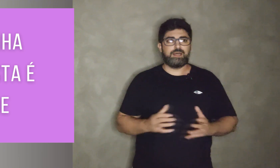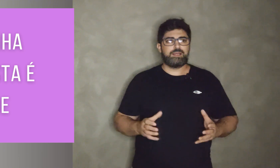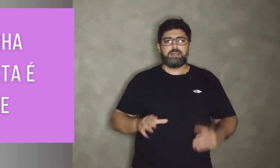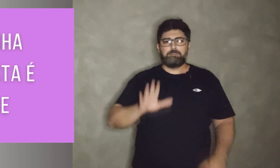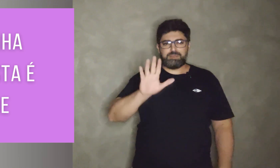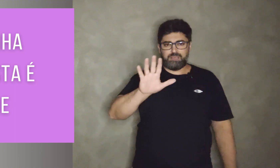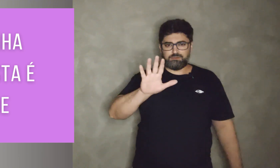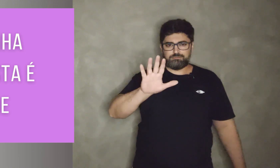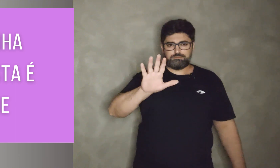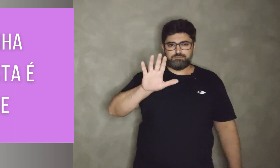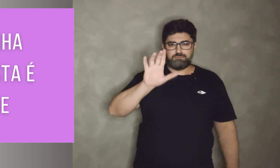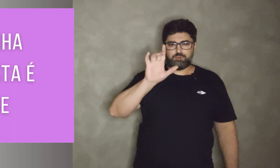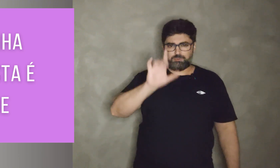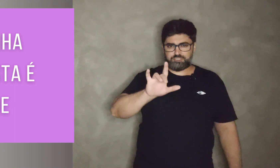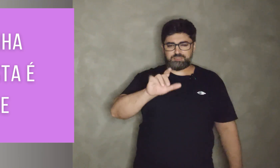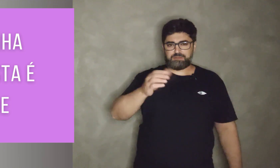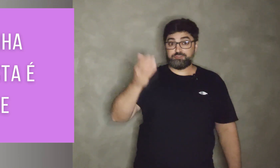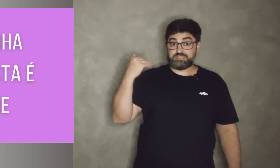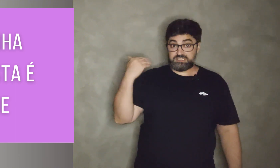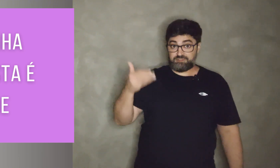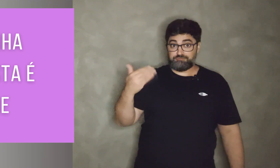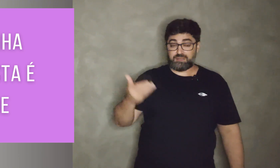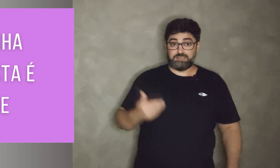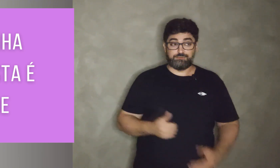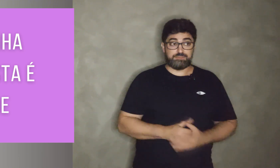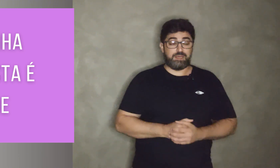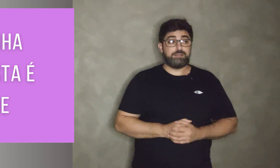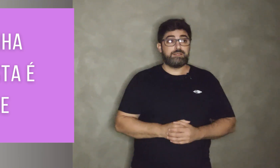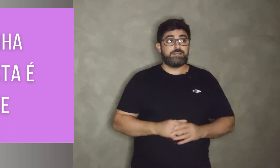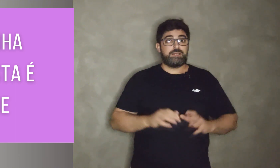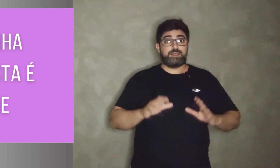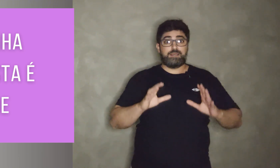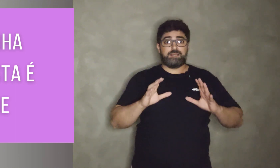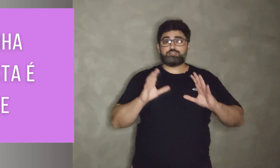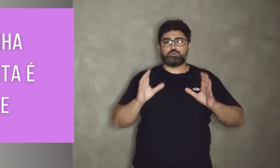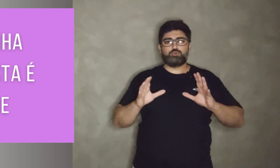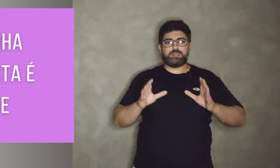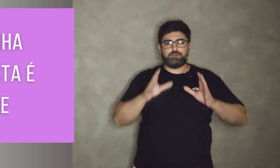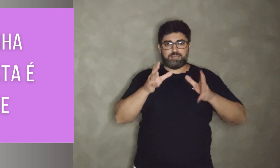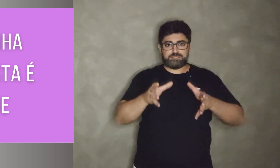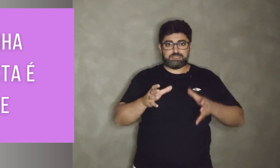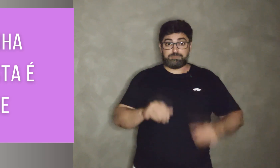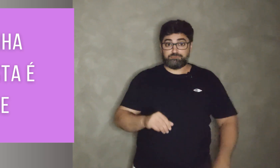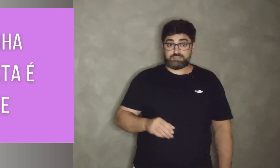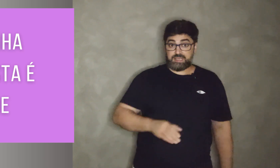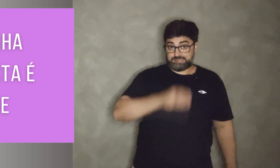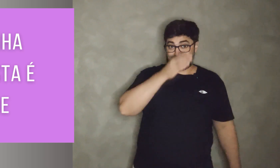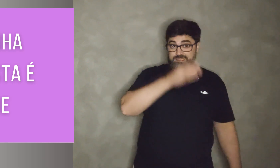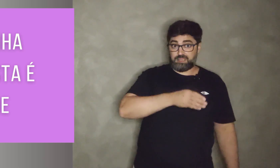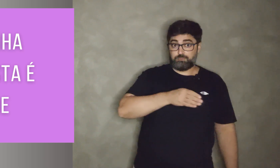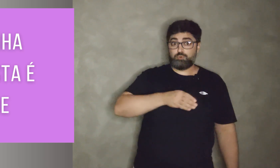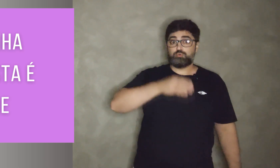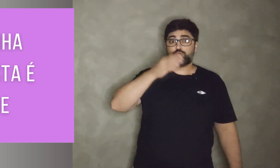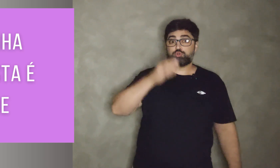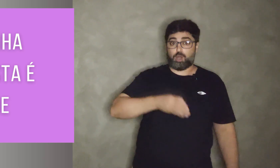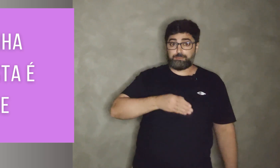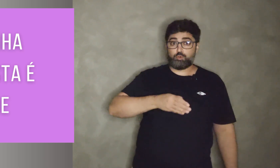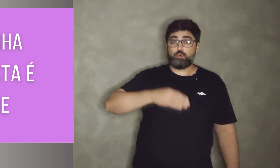tá? Primeiro, como eu disse para vocês e venho falando, tá? A estrutura que eu quero ensinar para você é essa: tempo, tópico